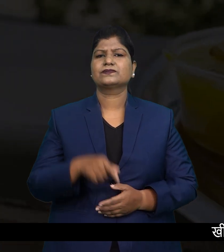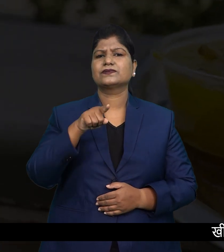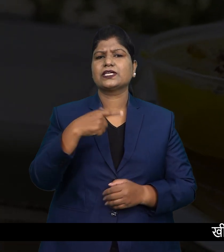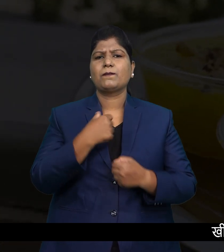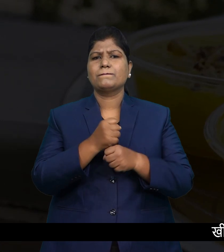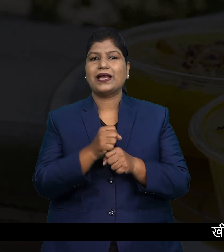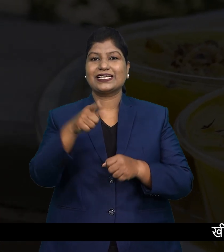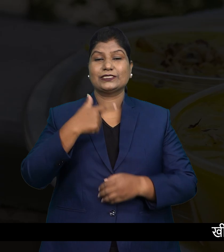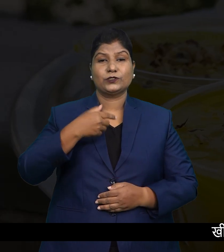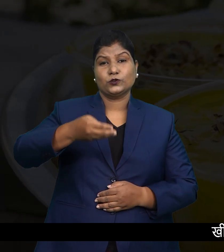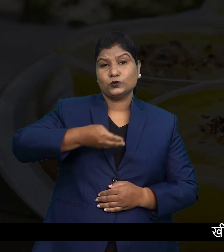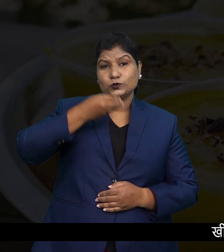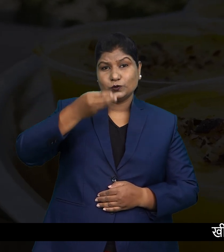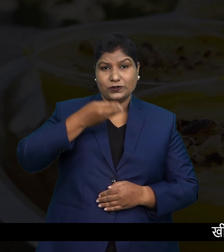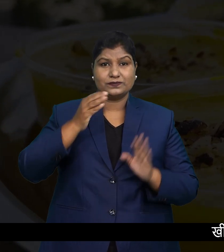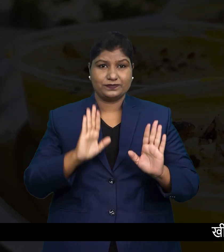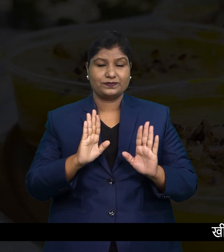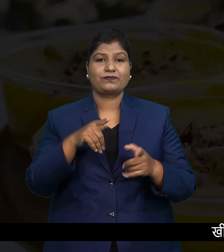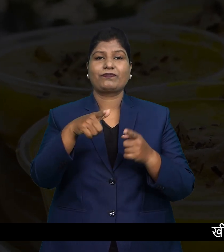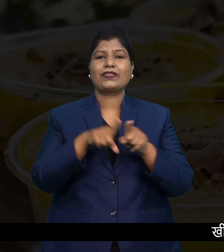खीर बनवण्यासाठी